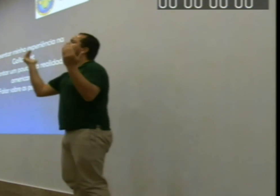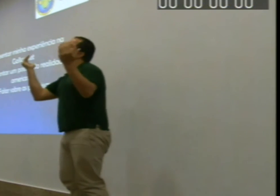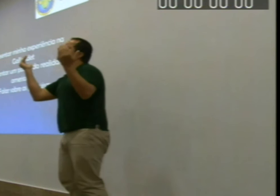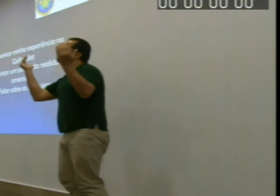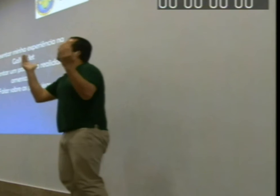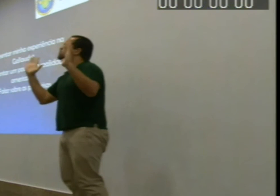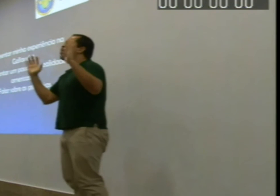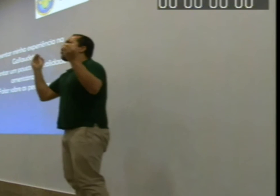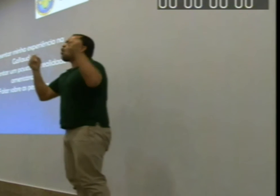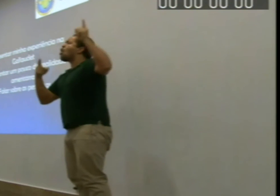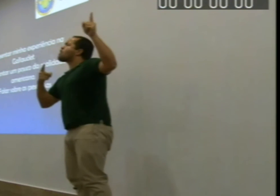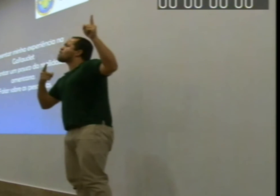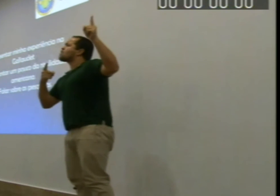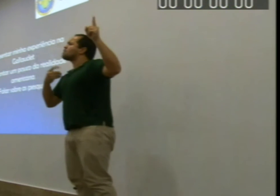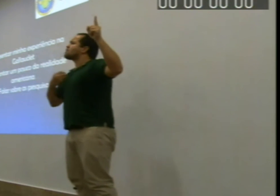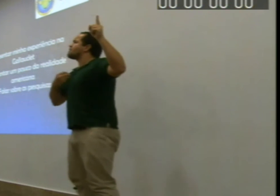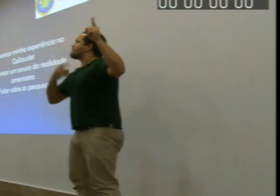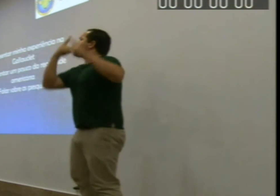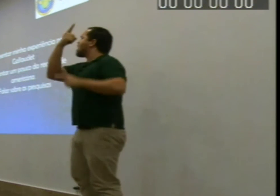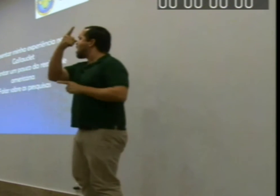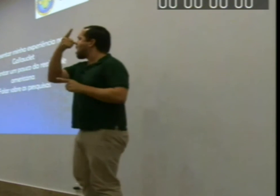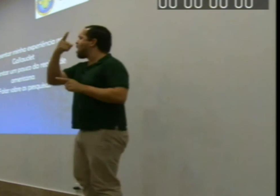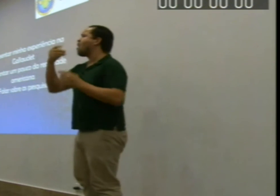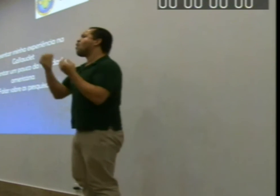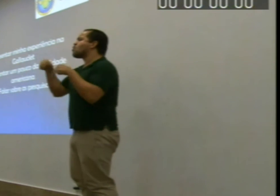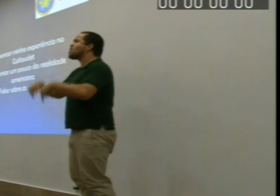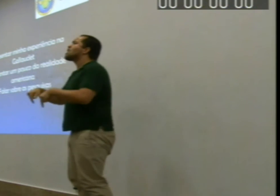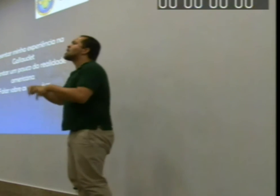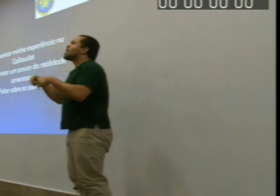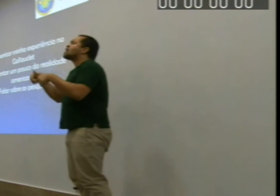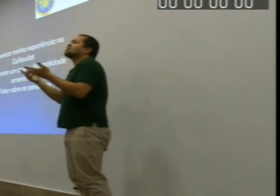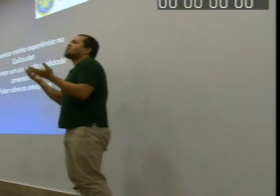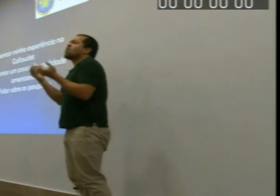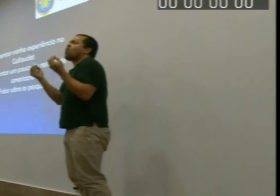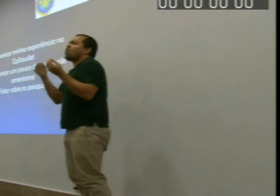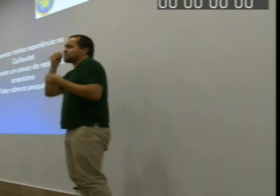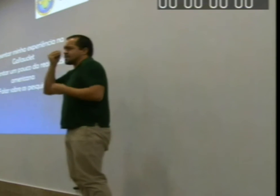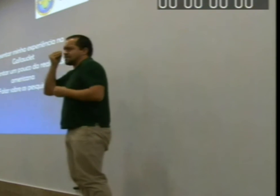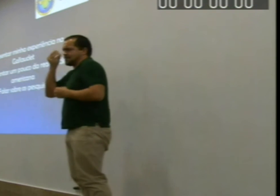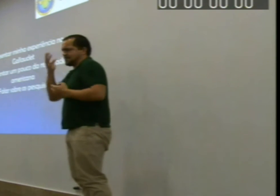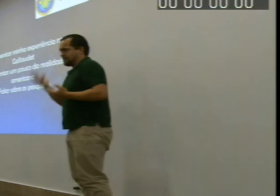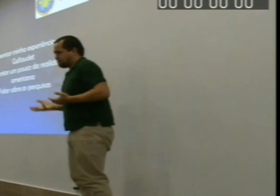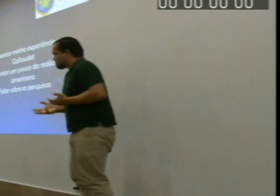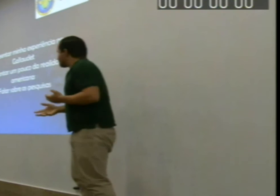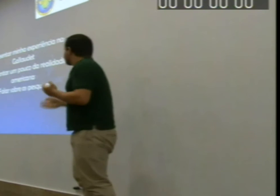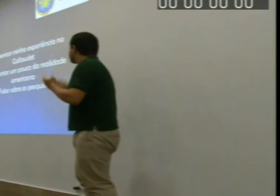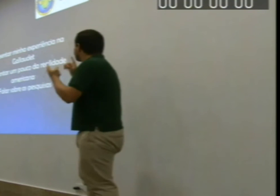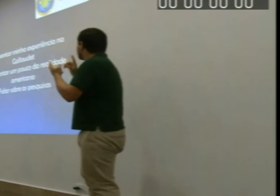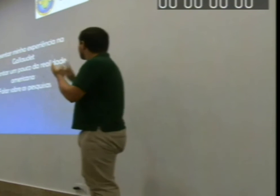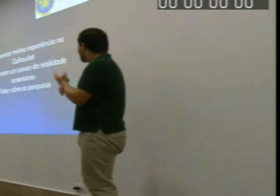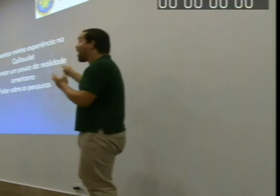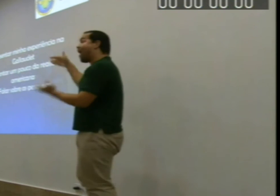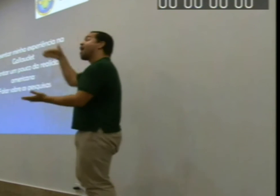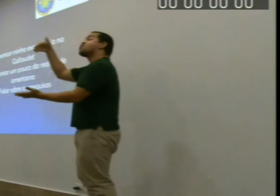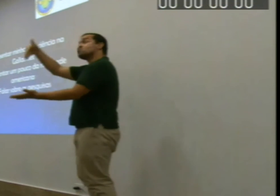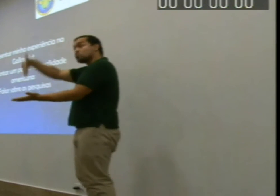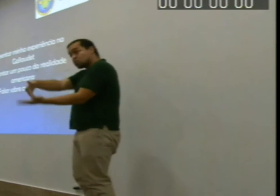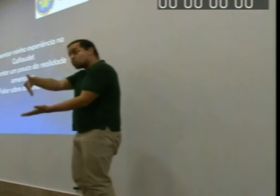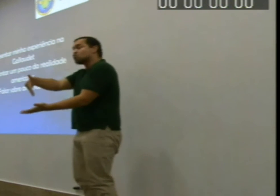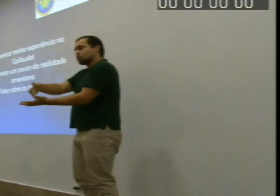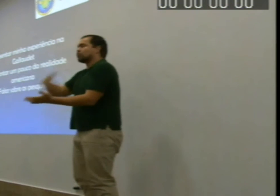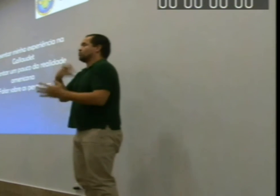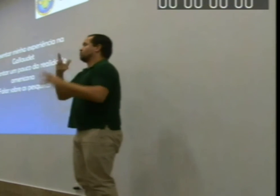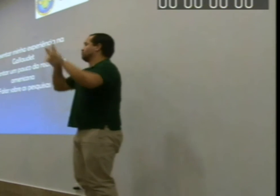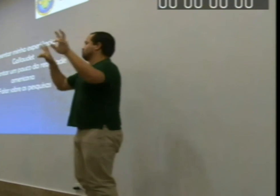realidade da interpretação americana como que acontece lá como que essa experiência lá como que é isso aqui num terceiro